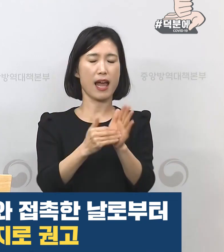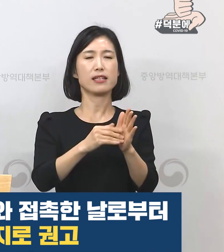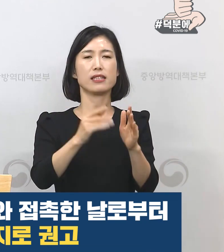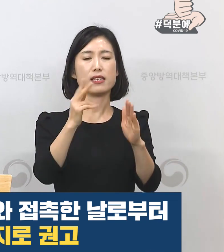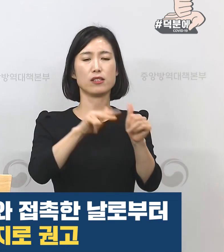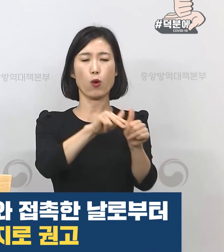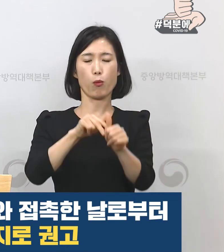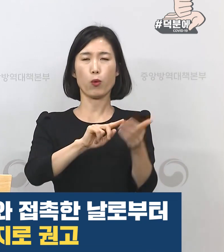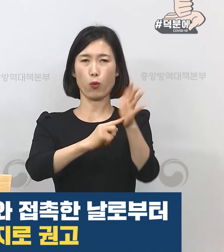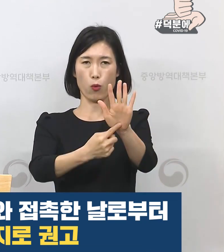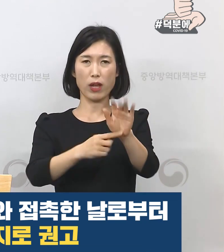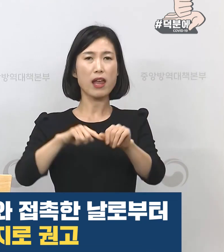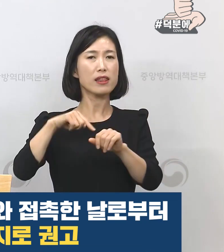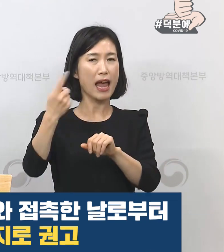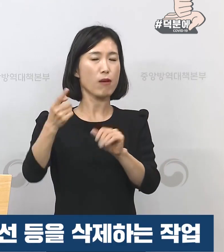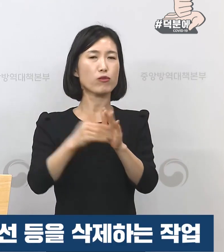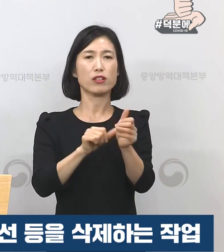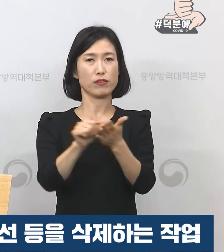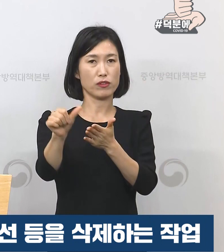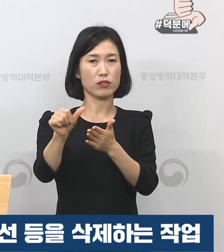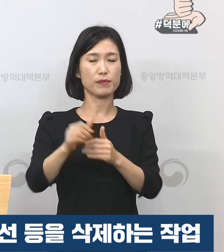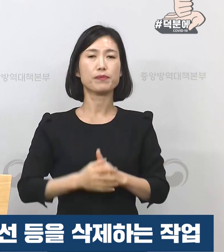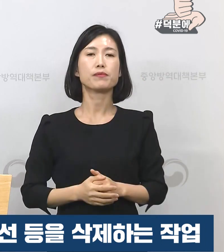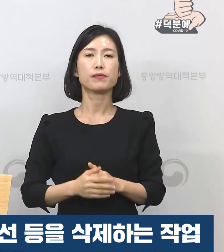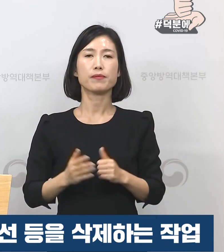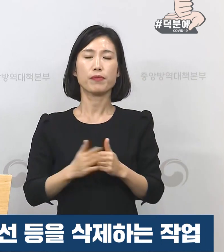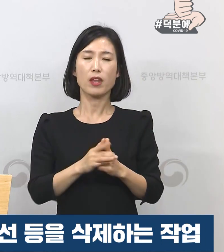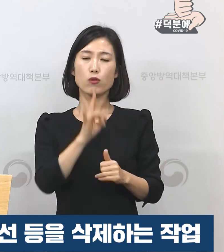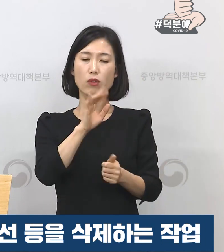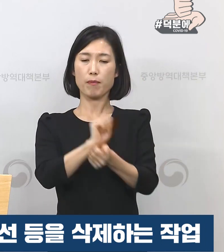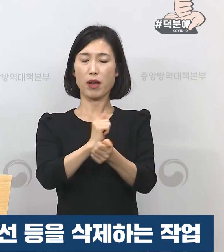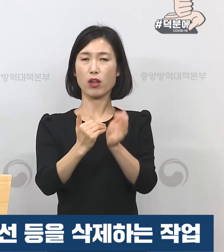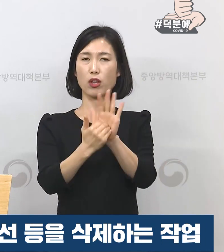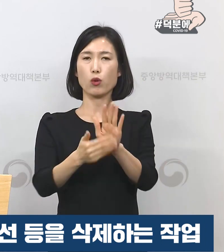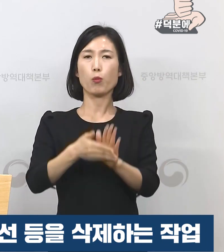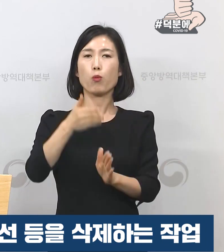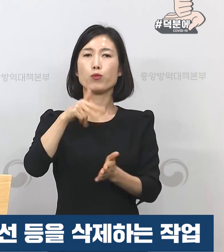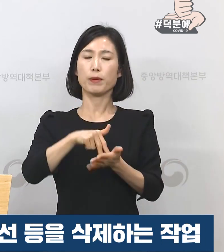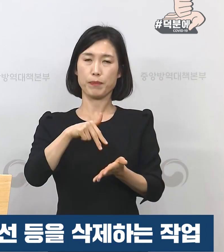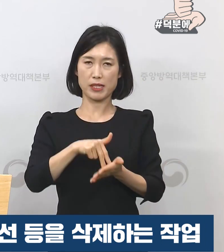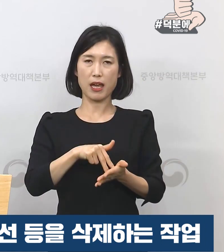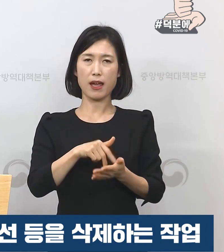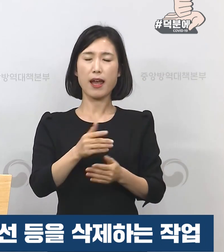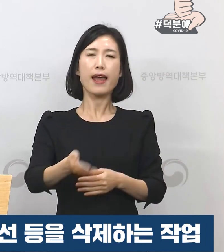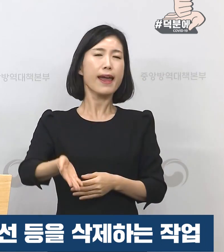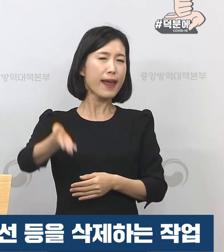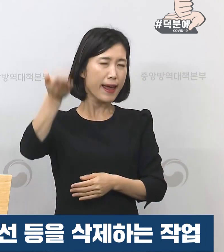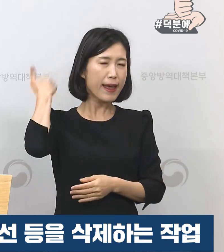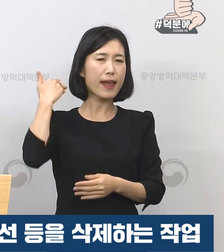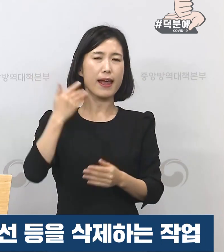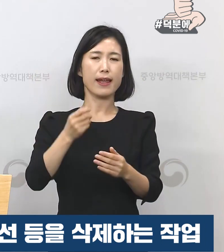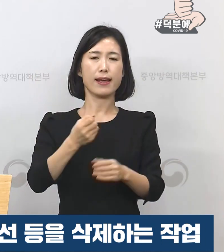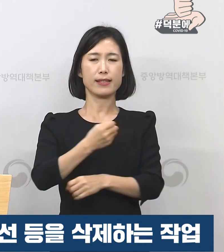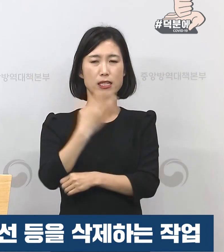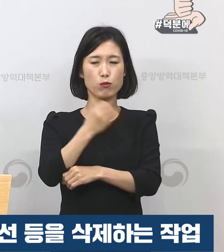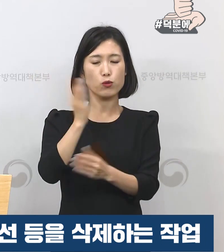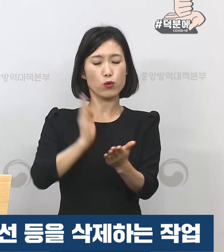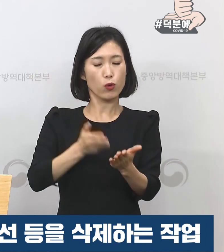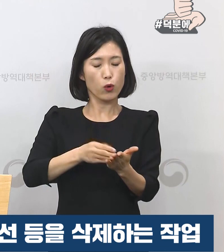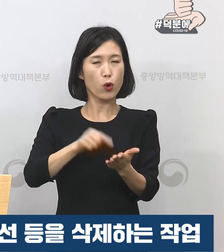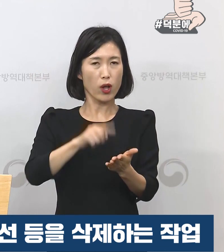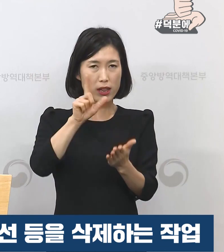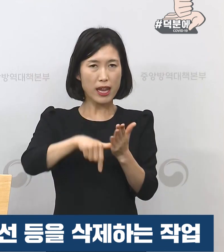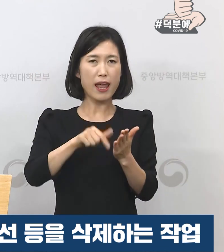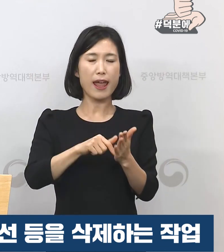시까지로 권고하였습니다. 이에 따라서 중앙방역대책본부에서는 기존 보도 자료에서